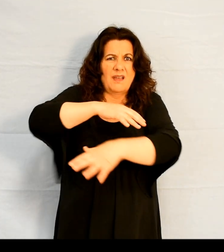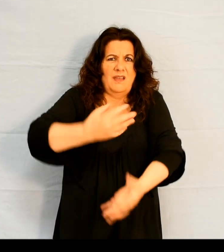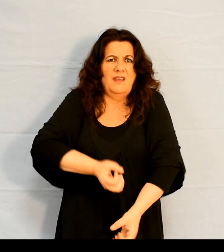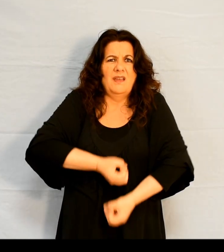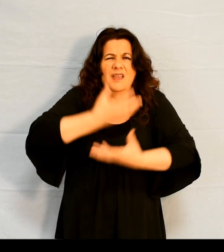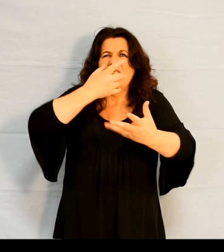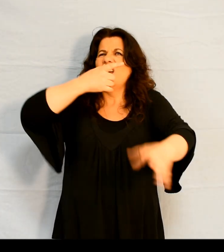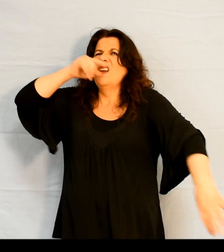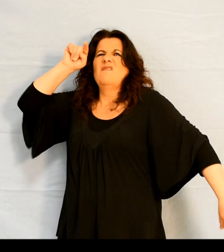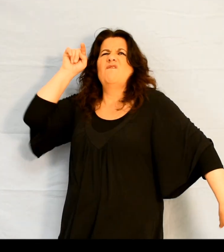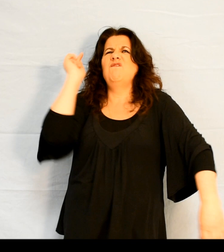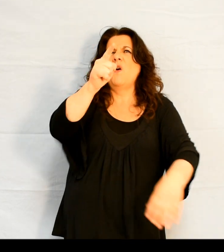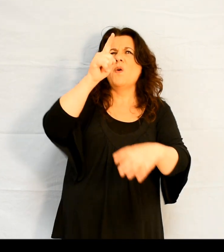crucifié. »